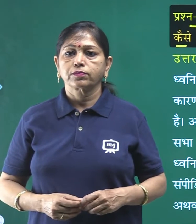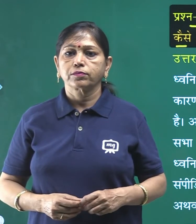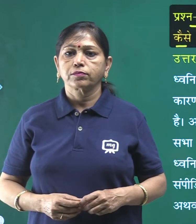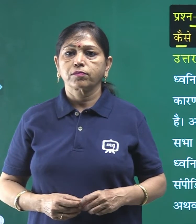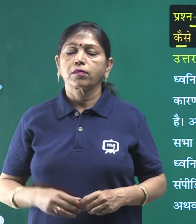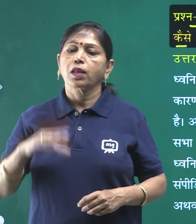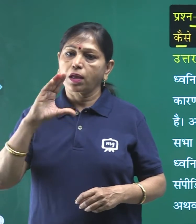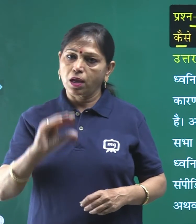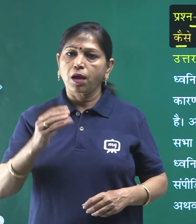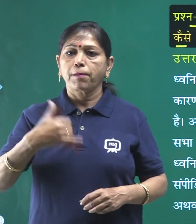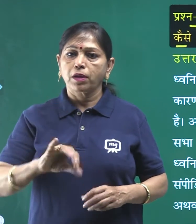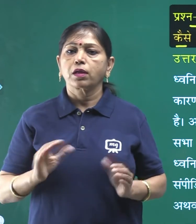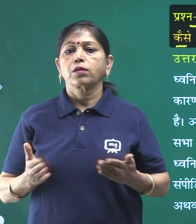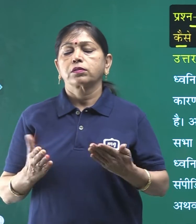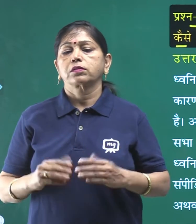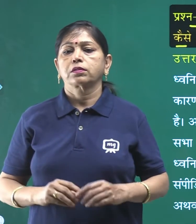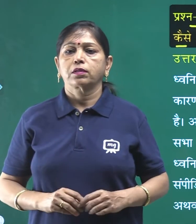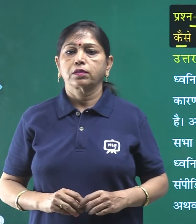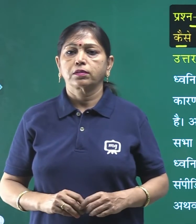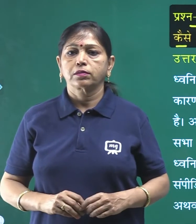कम किया जा सकता है?